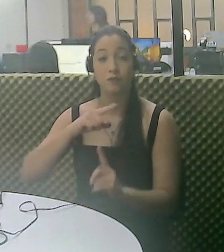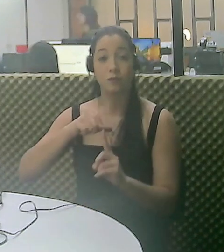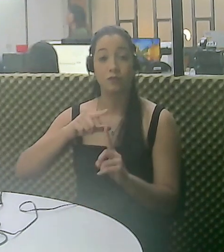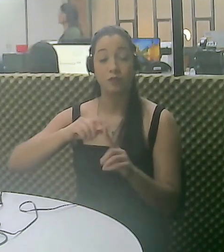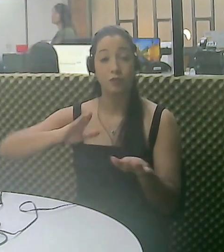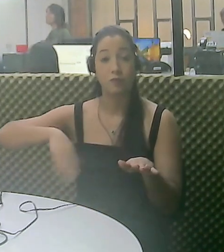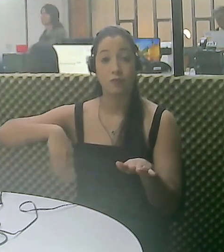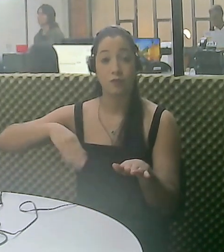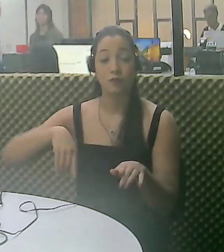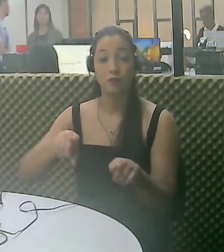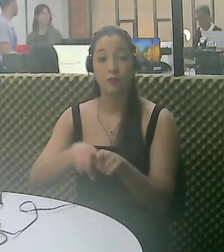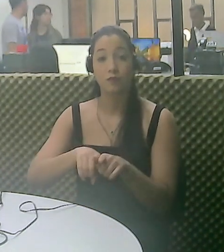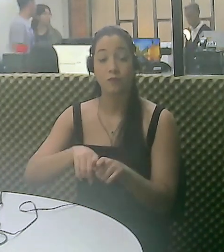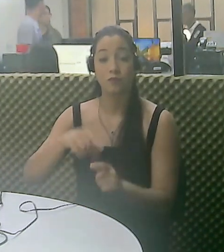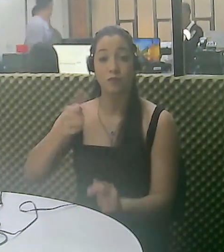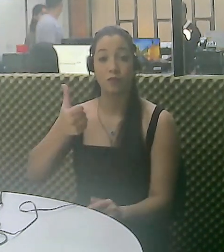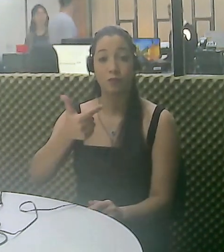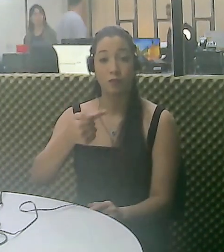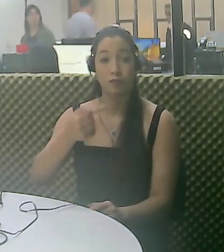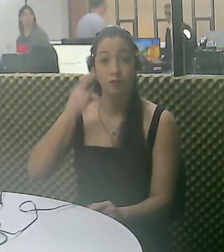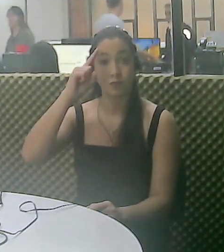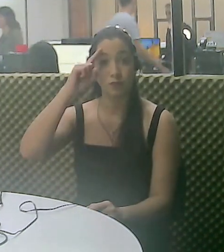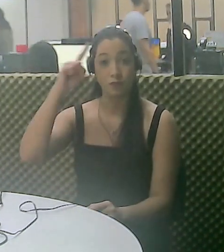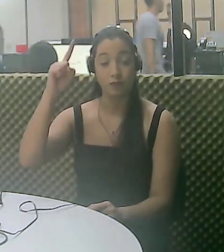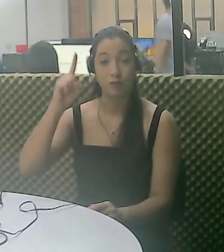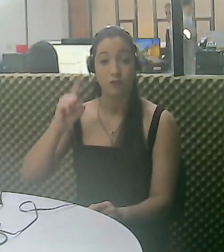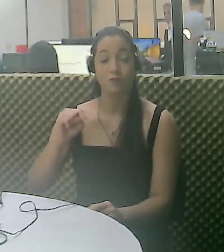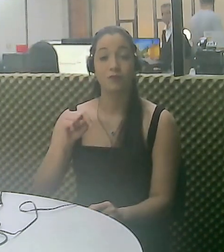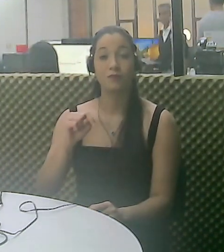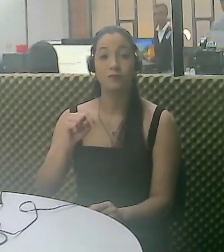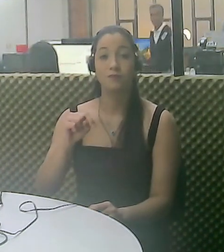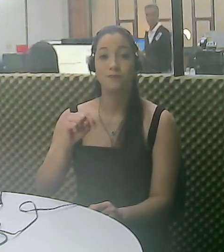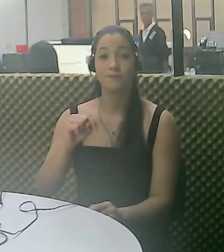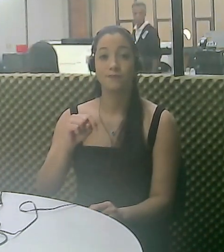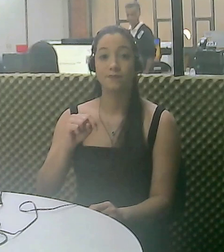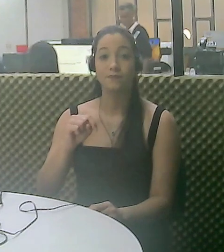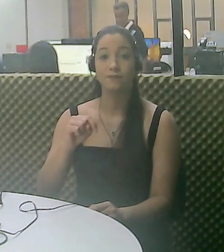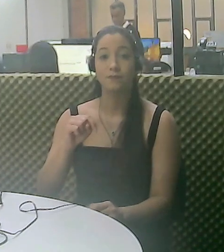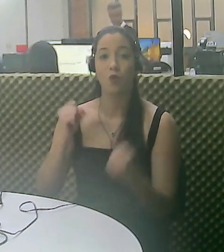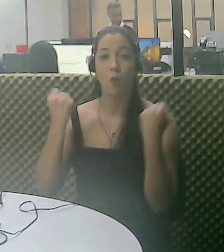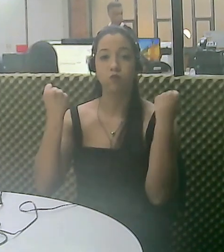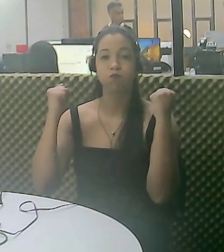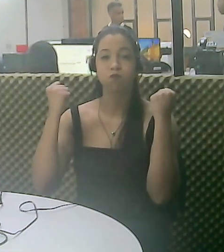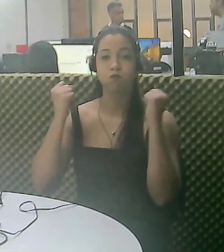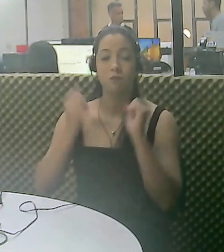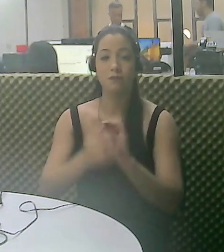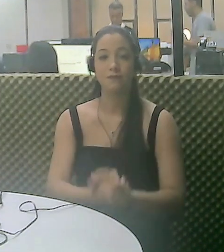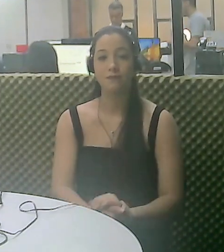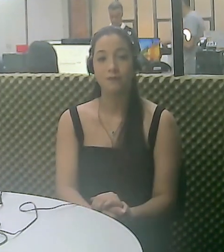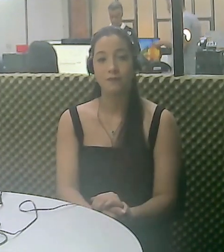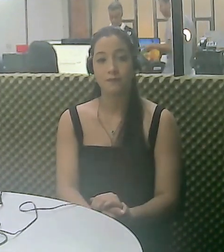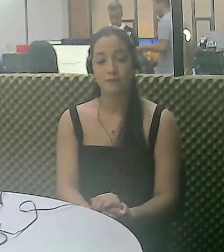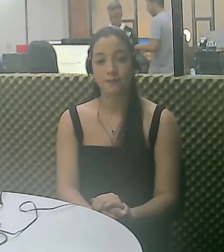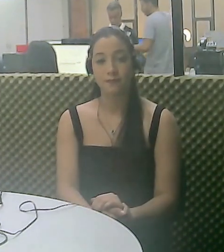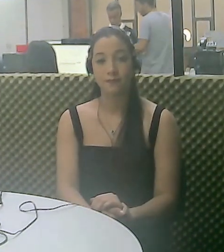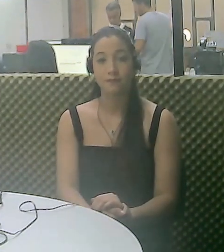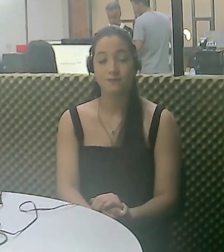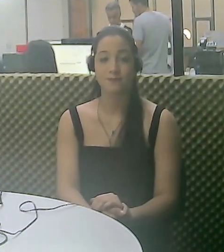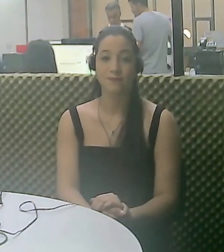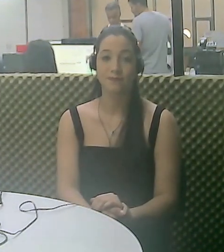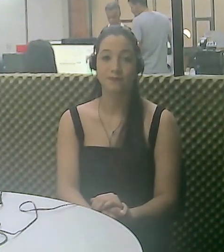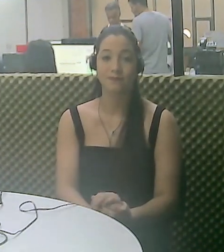de natação e no dia 17, será a vez da modalidade de halterofilismo.